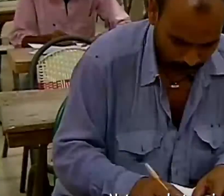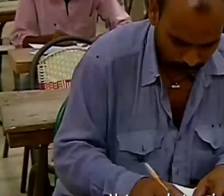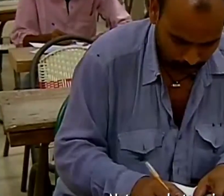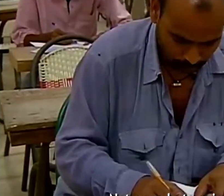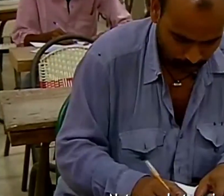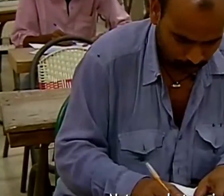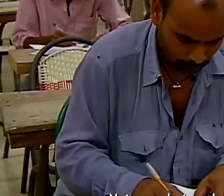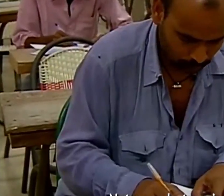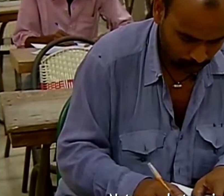मिलता